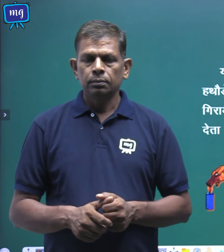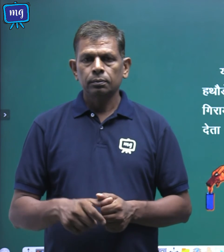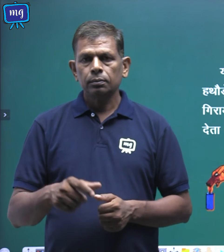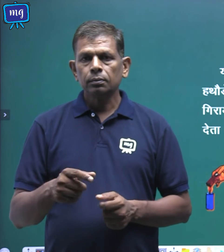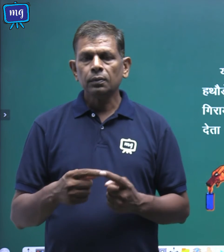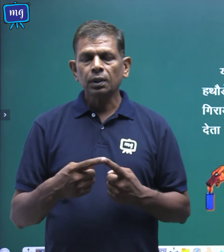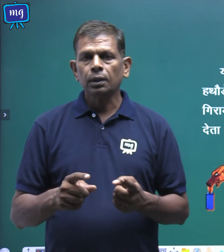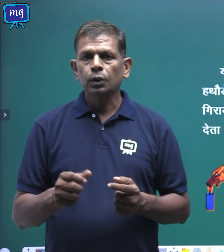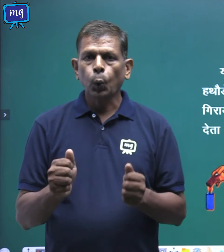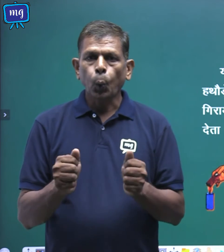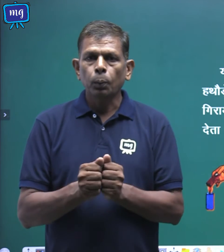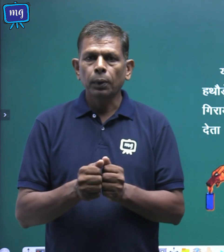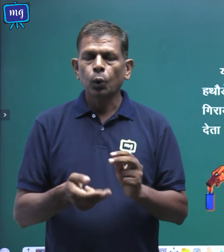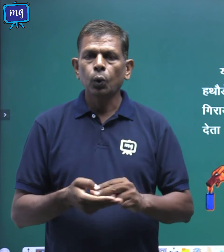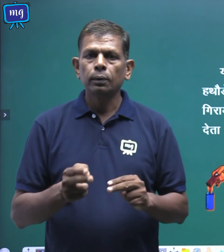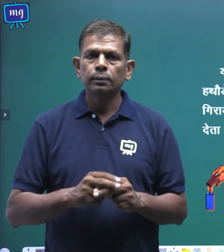यदि चुंबक को